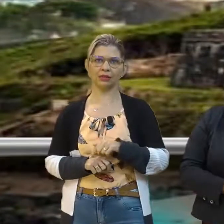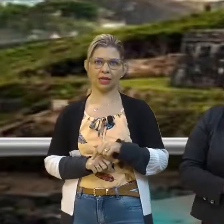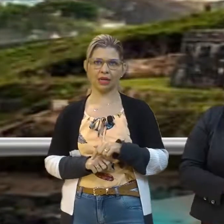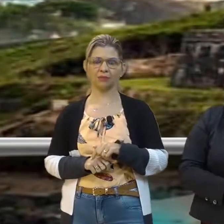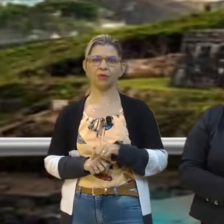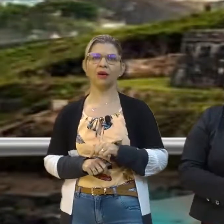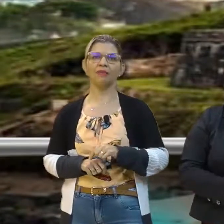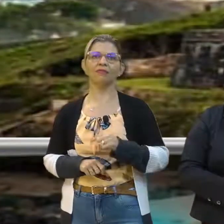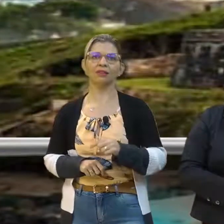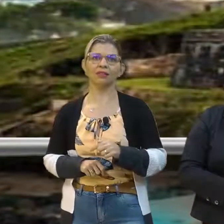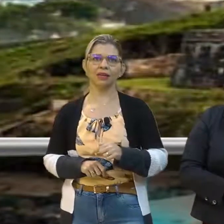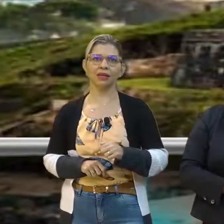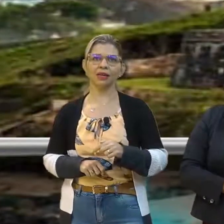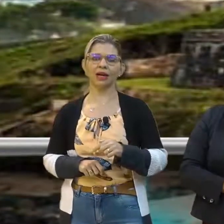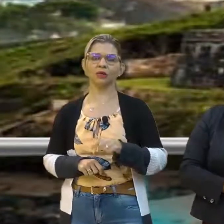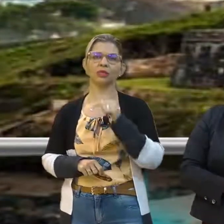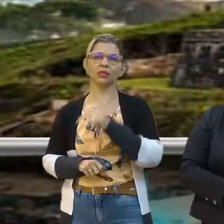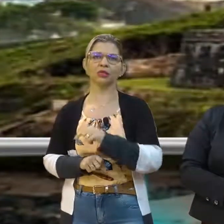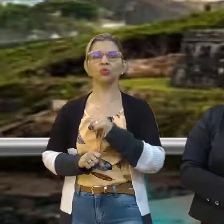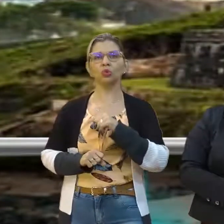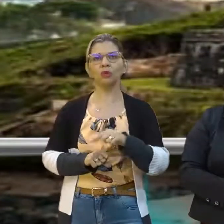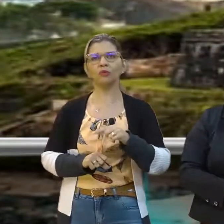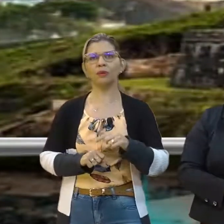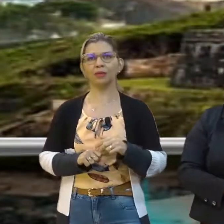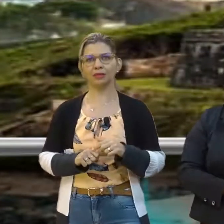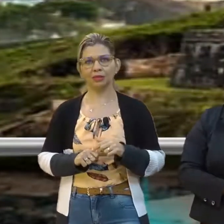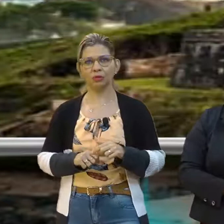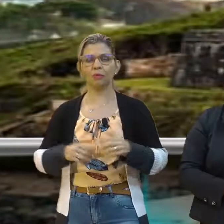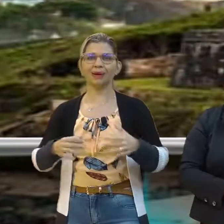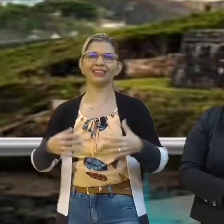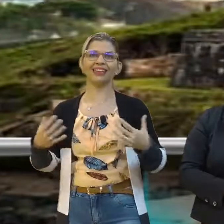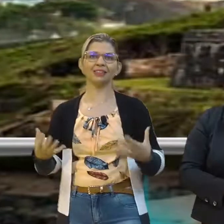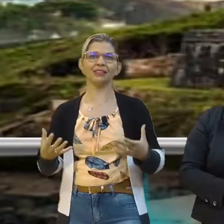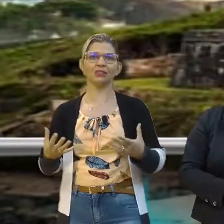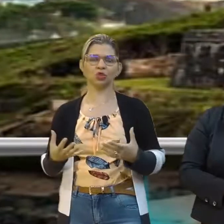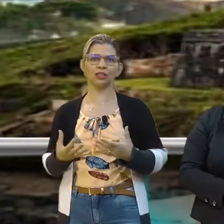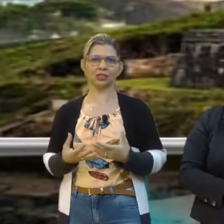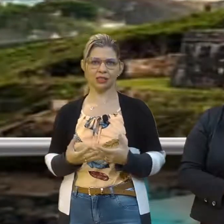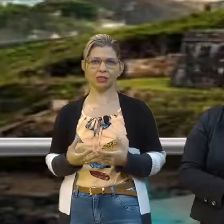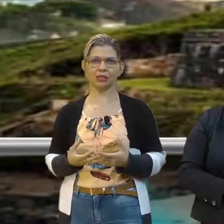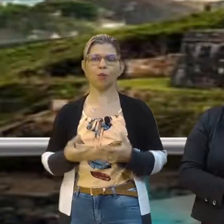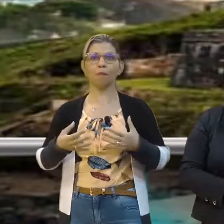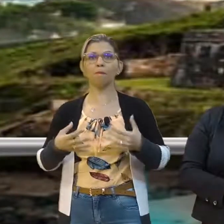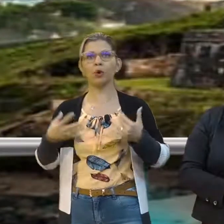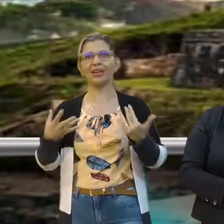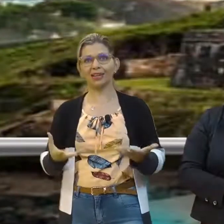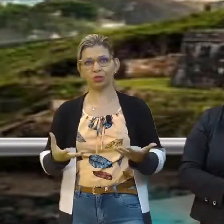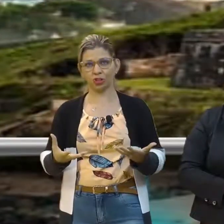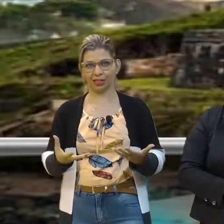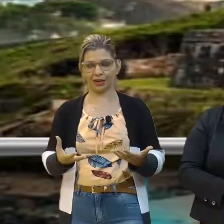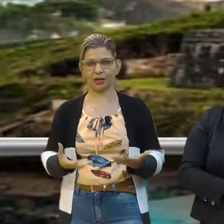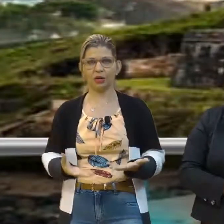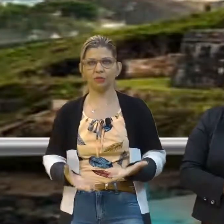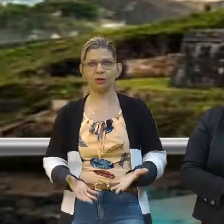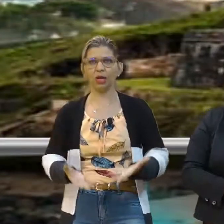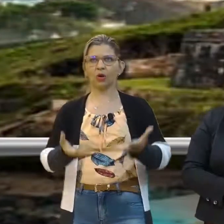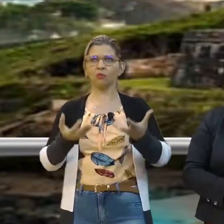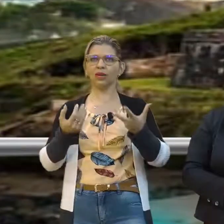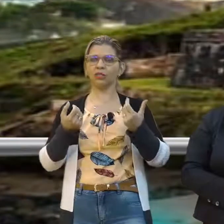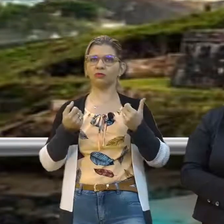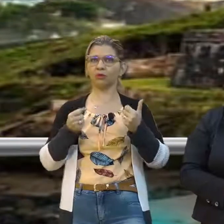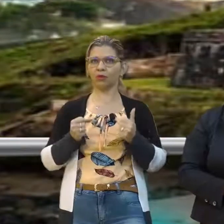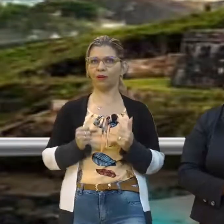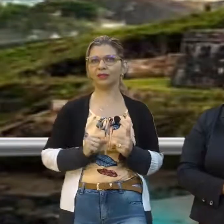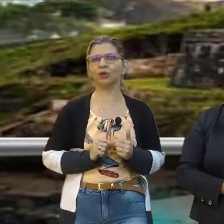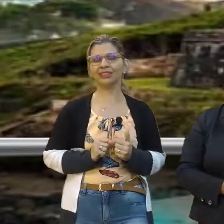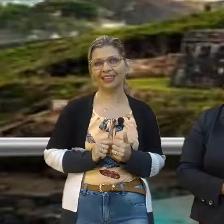de setembro acontecer um novo plebiscito para decidir essa questão política, porque como